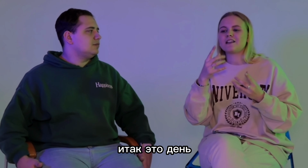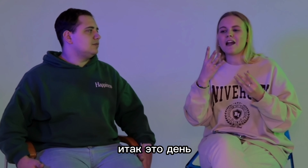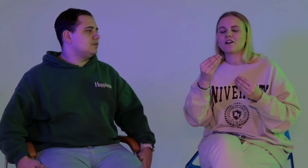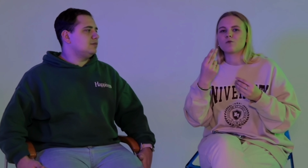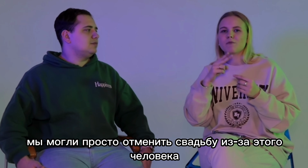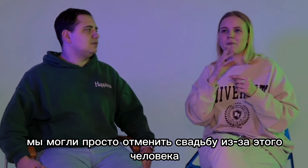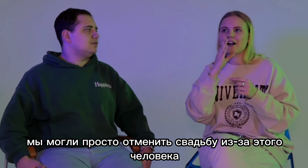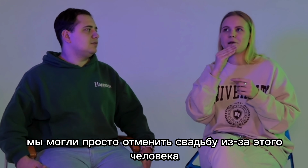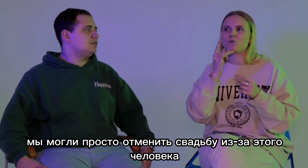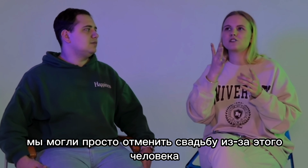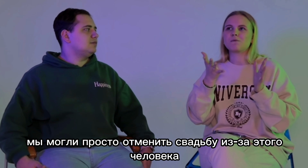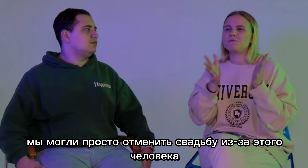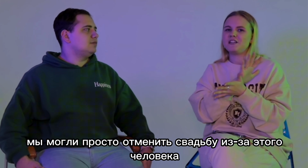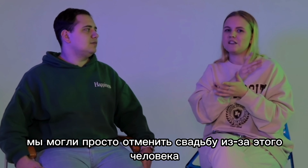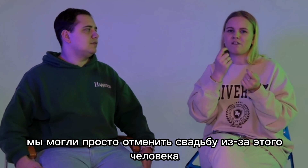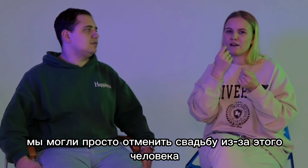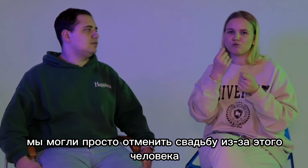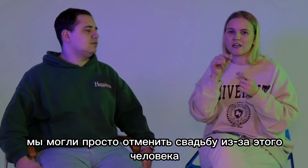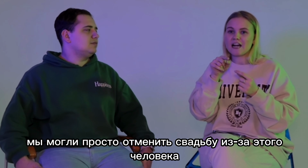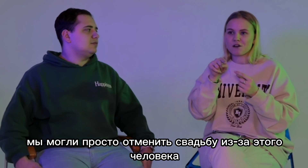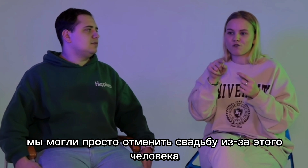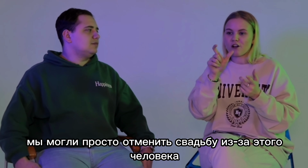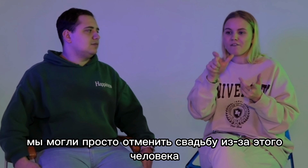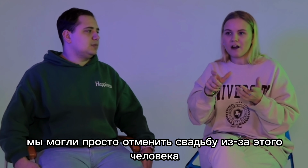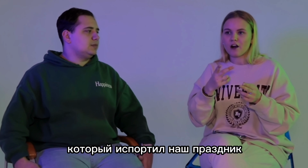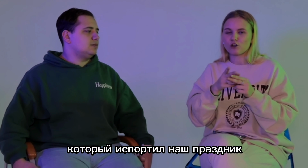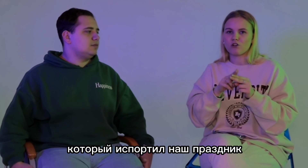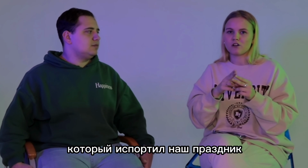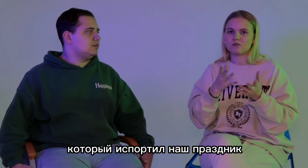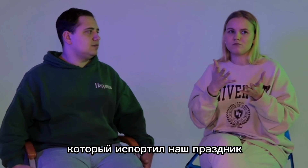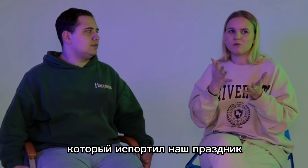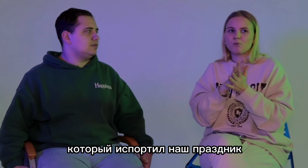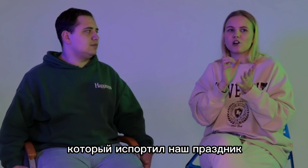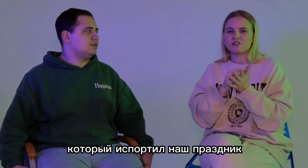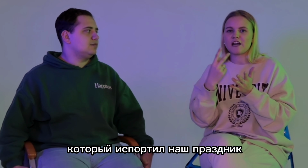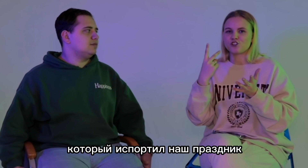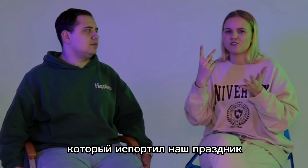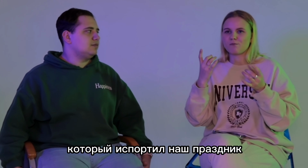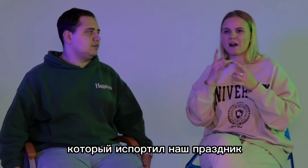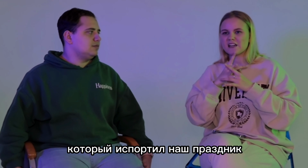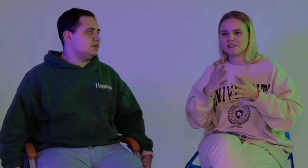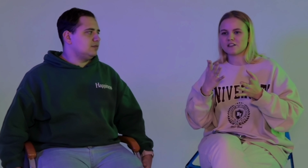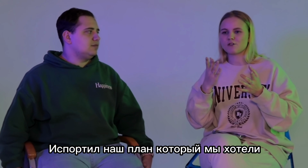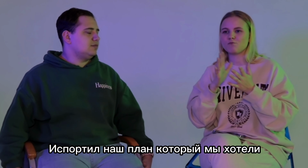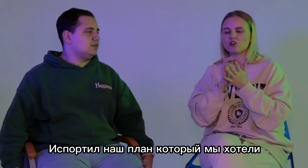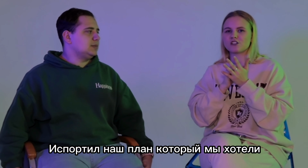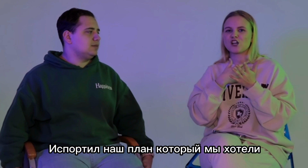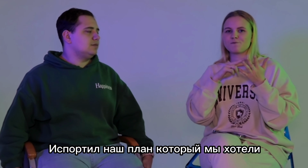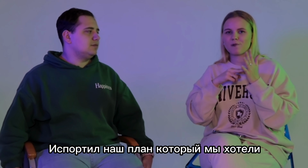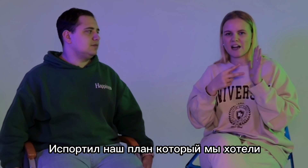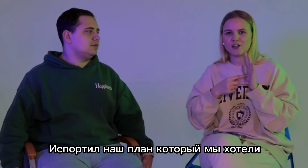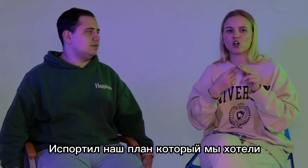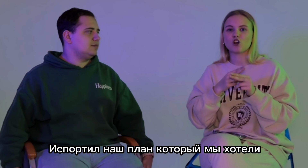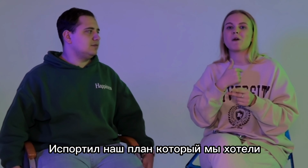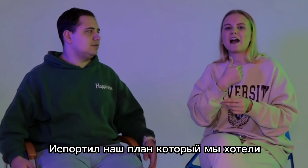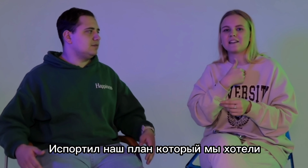день мы могли просто изменить свадьбу для этого человека, который после наш праздник, после наш план, который мы